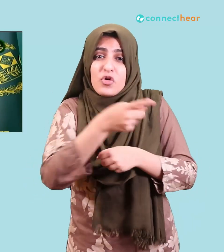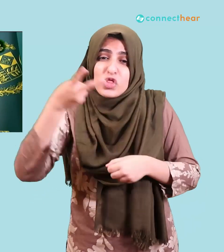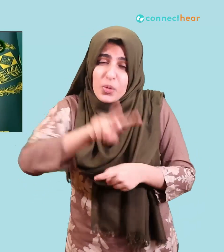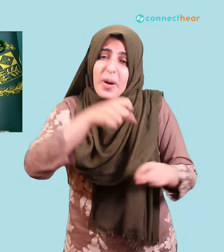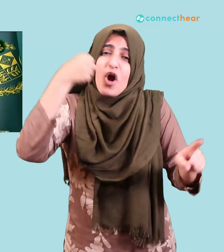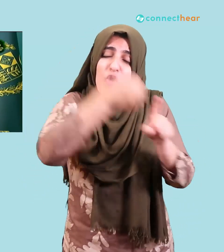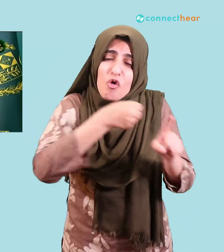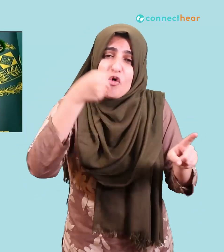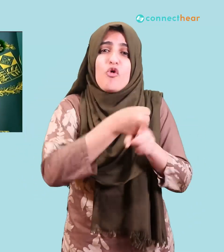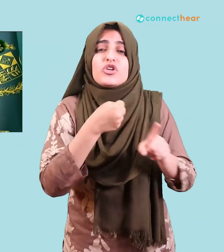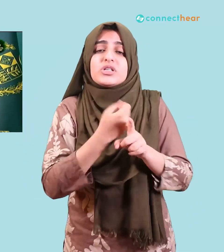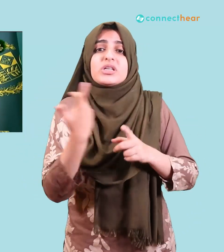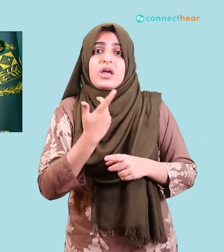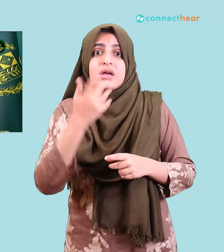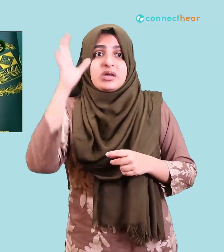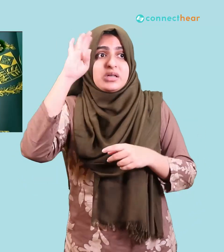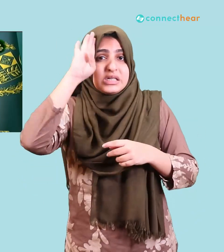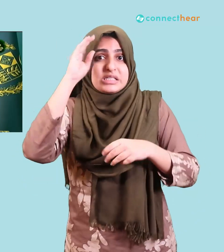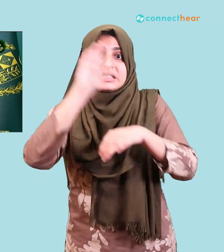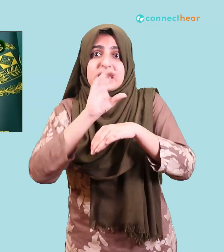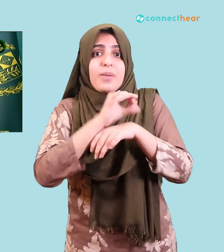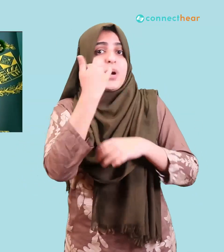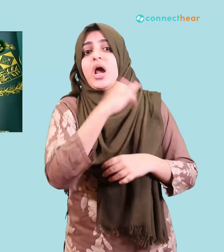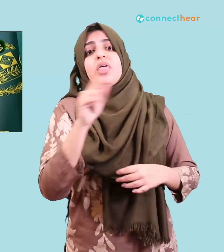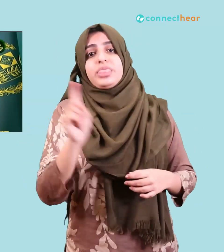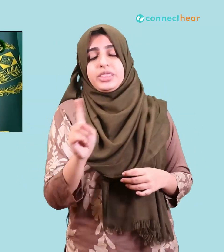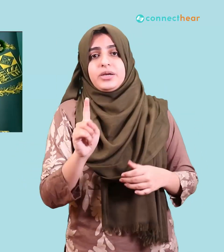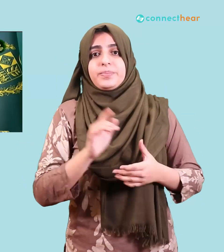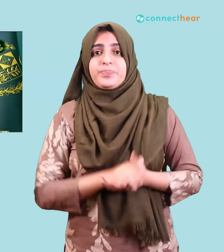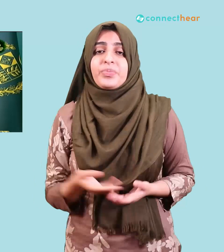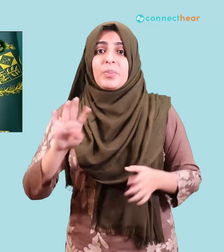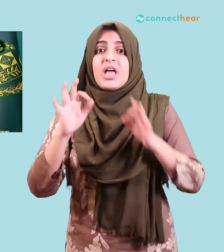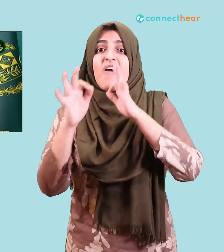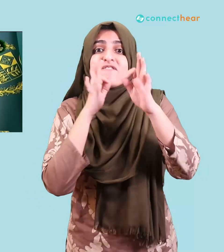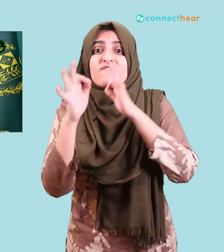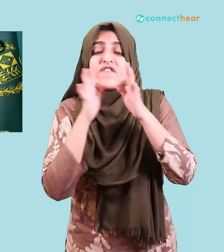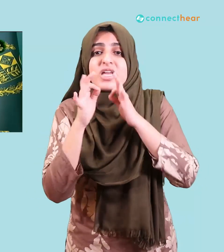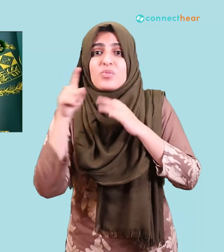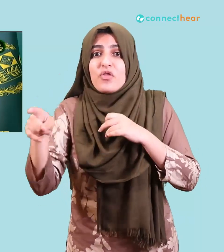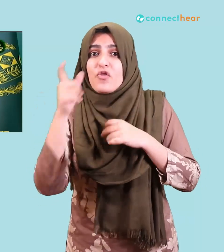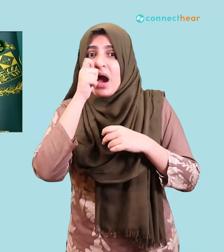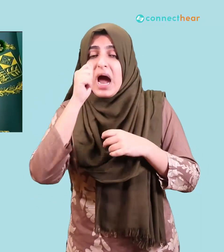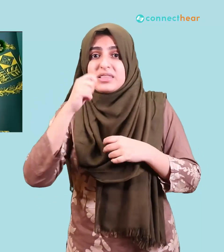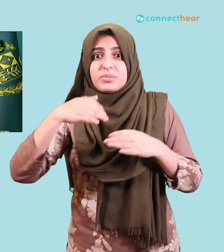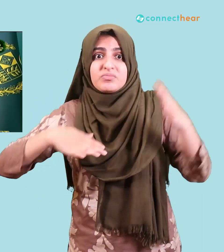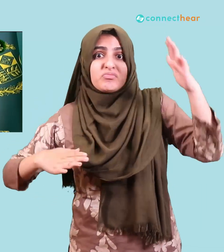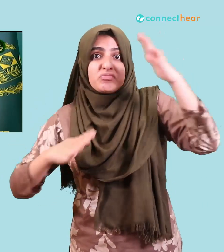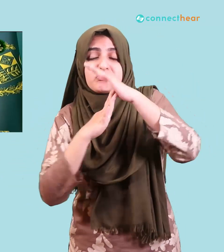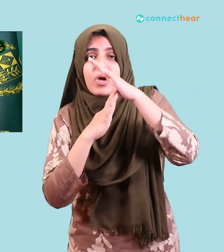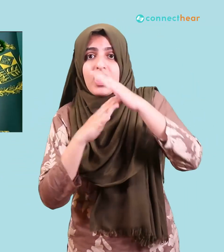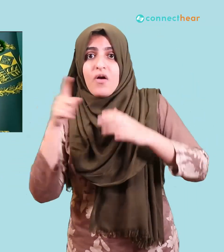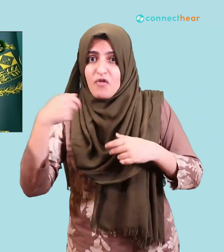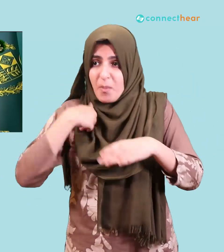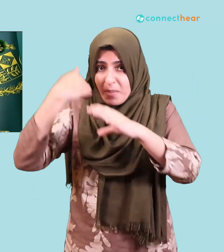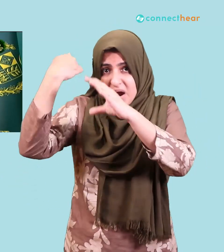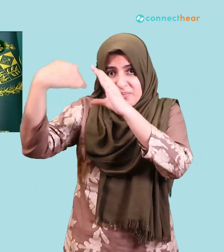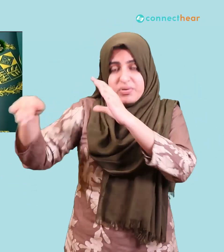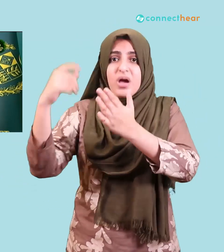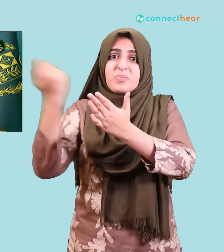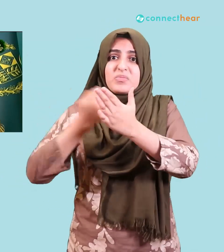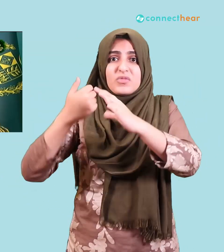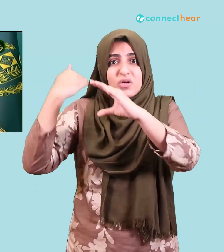کی بات کی۔ پھر میں نے فیس بک کا جو CEO ہے مارک زکربرگ، میں نے اس کو خط لکھا کہ کیسے